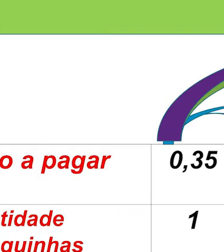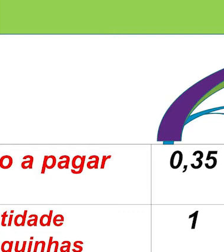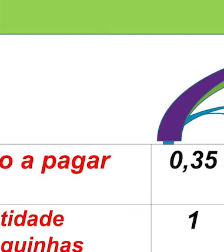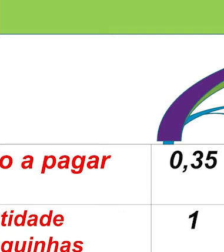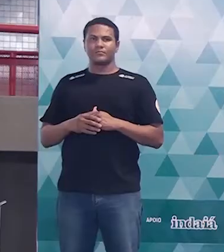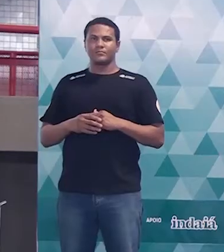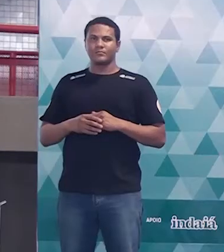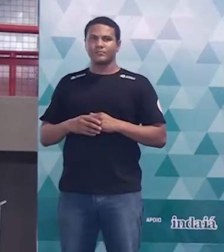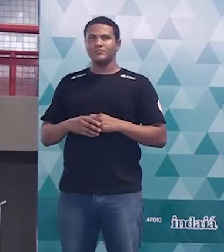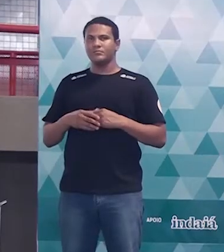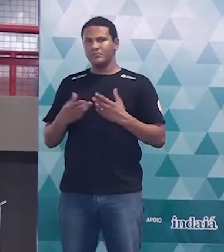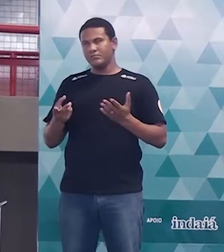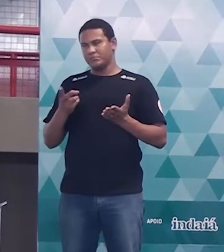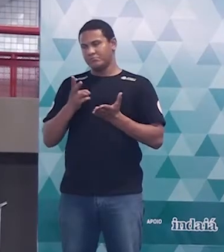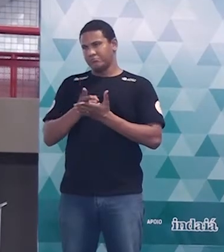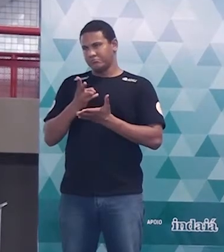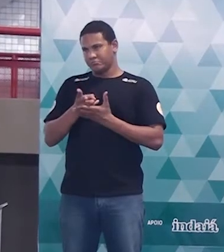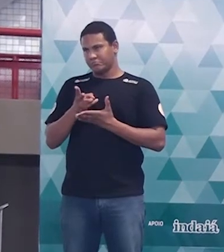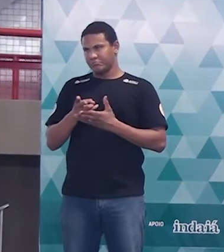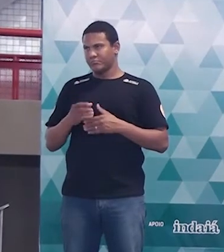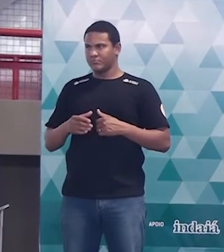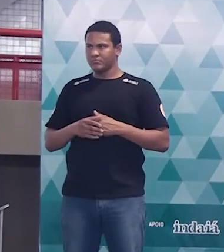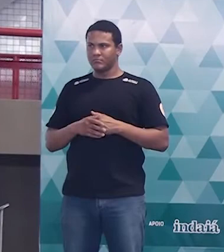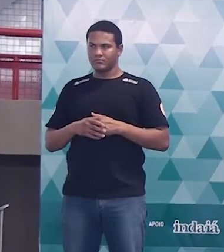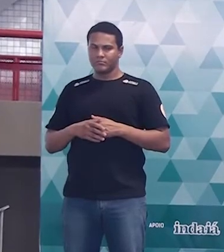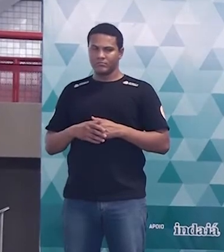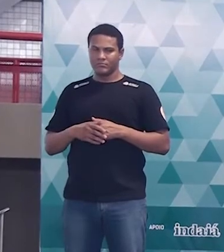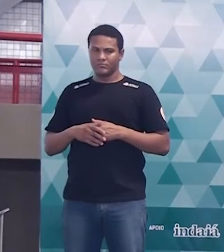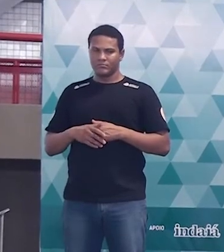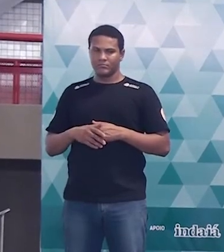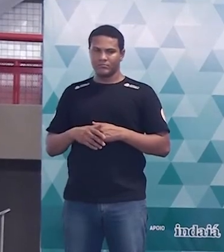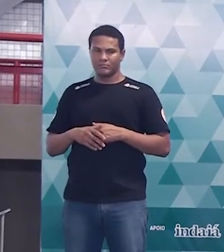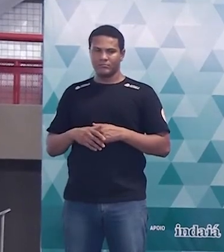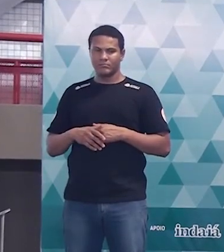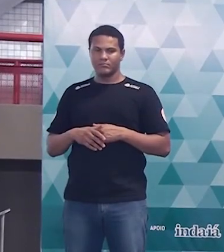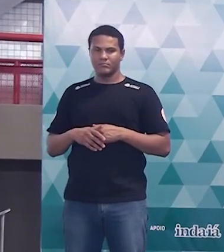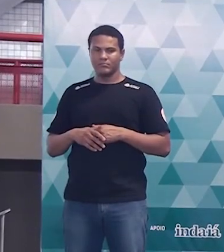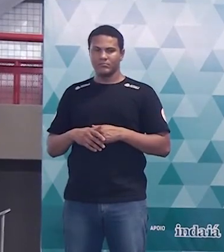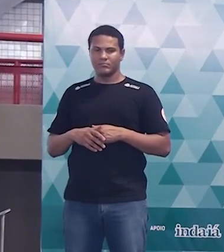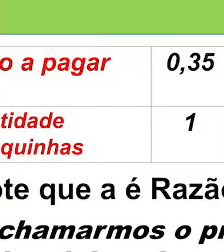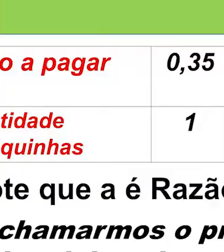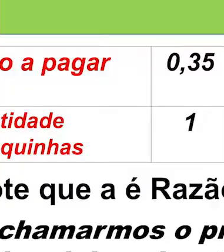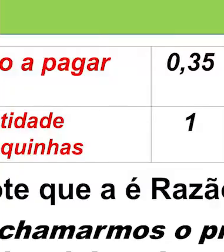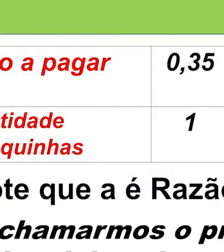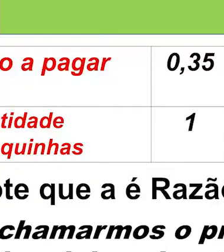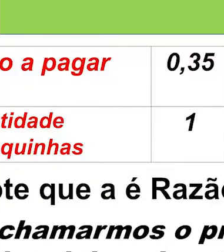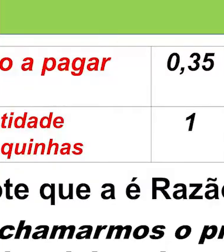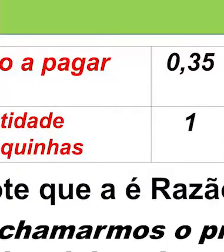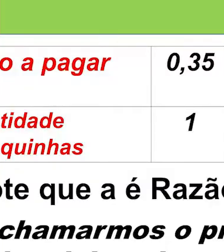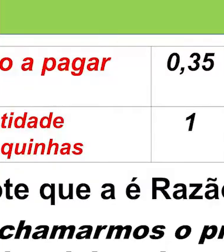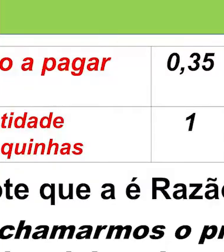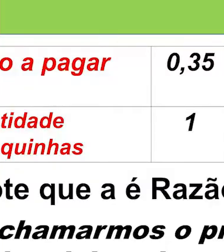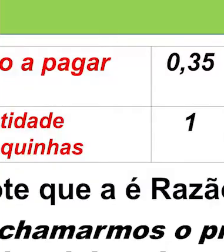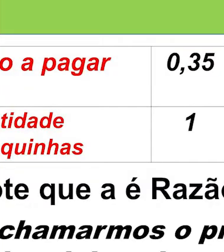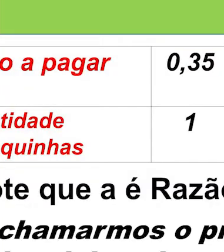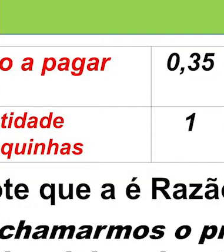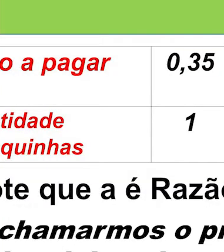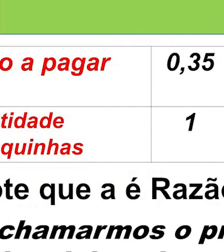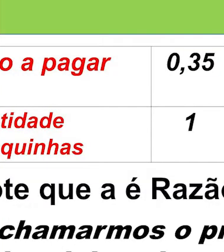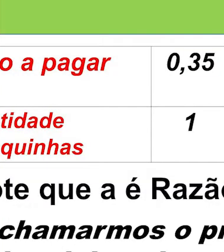Bom, continuando. Essa razão é constante. Agora vamos ter que trabalhar com letras,